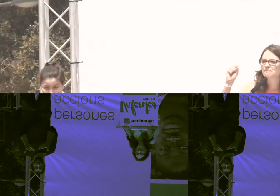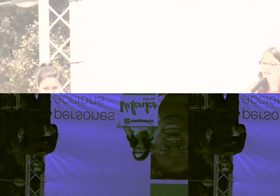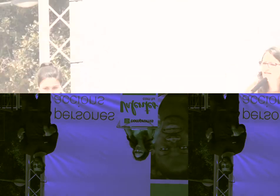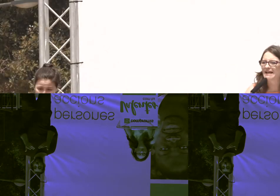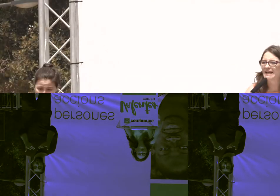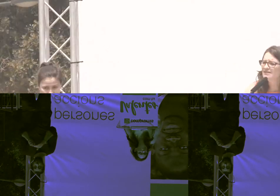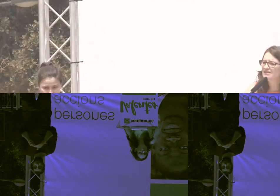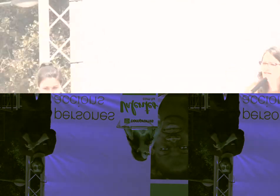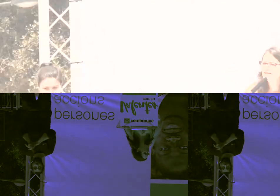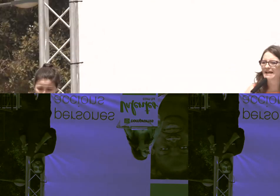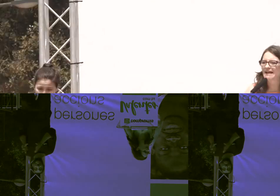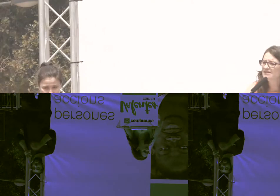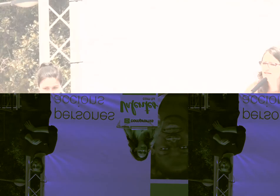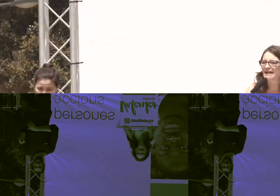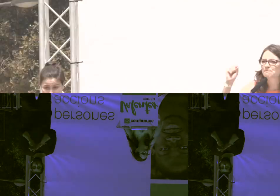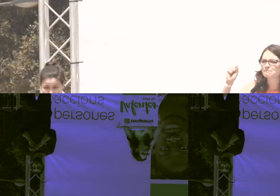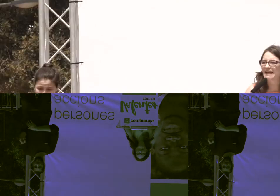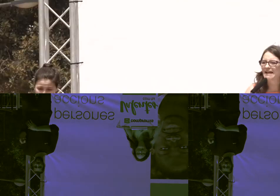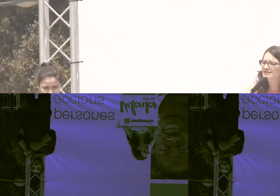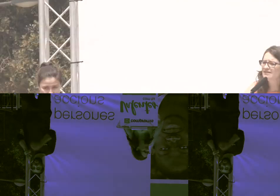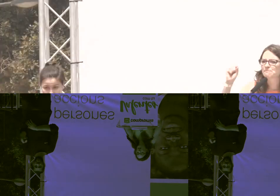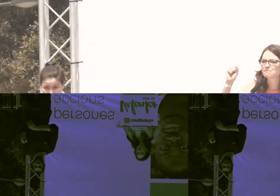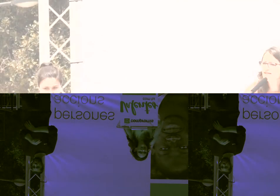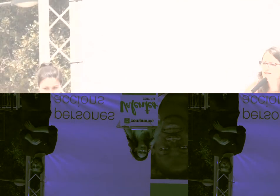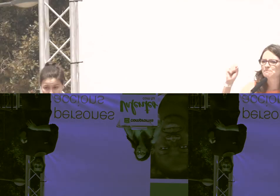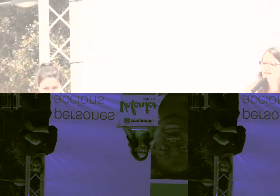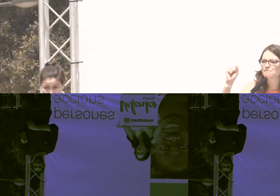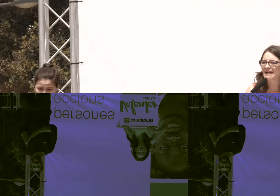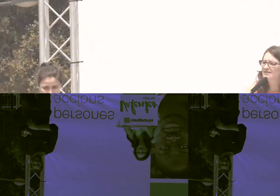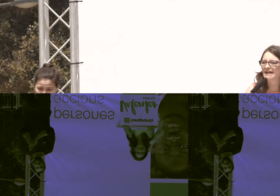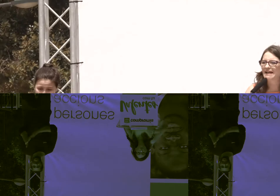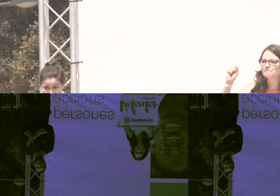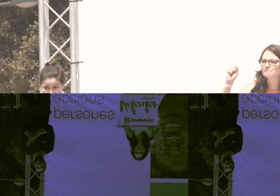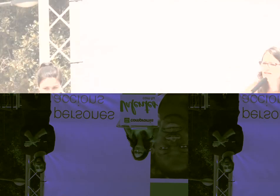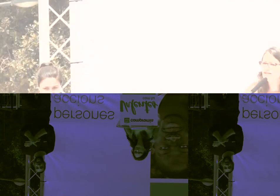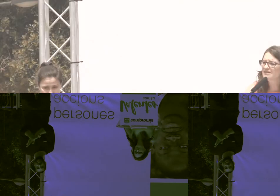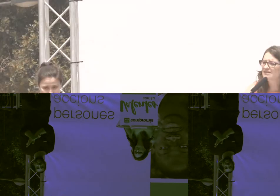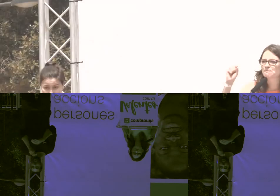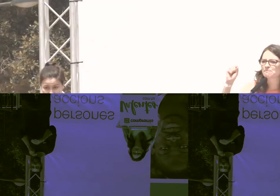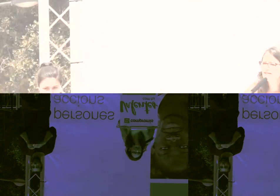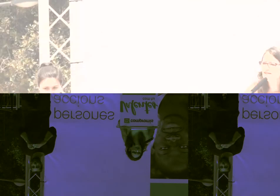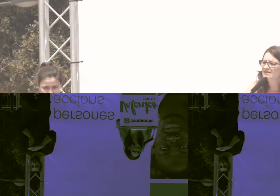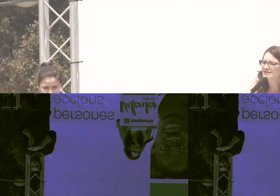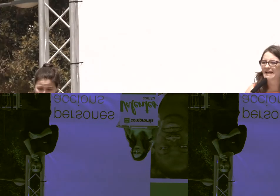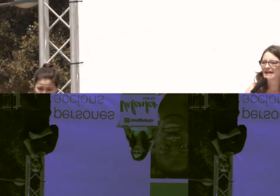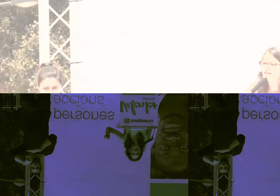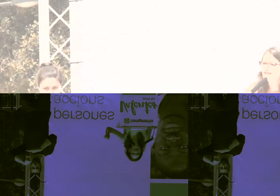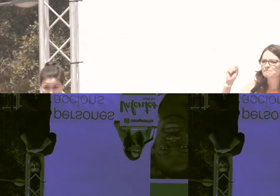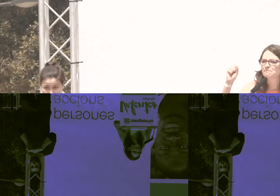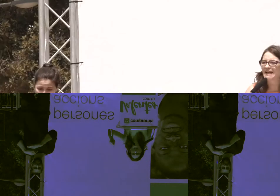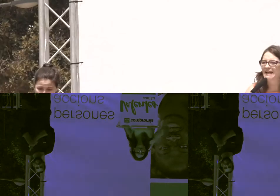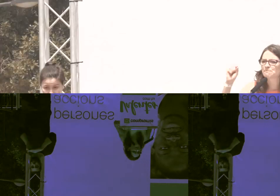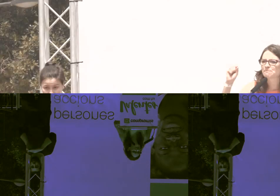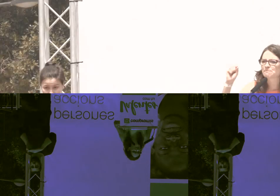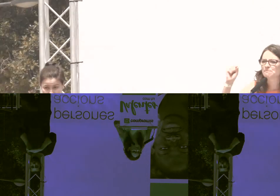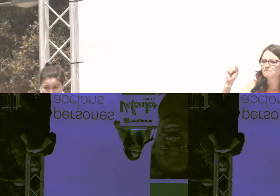vídeo ho mostra ben bé, i és que no es tracta de pujar a la superfície individualment, sinó donar